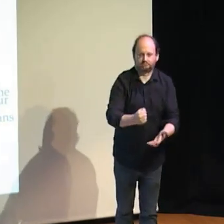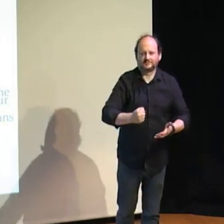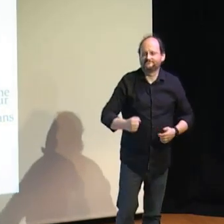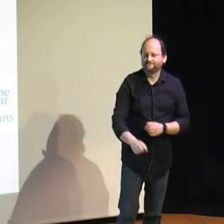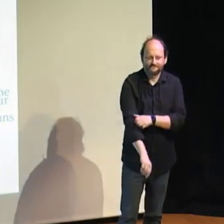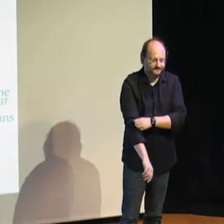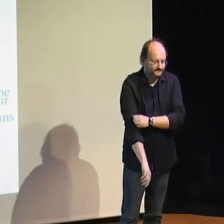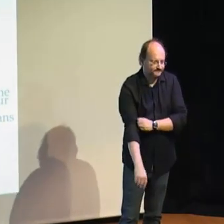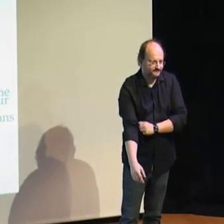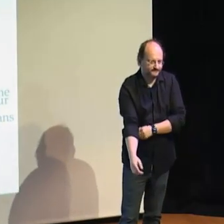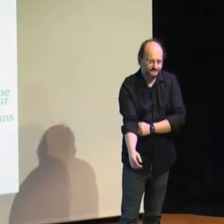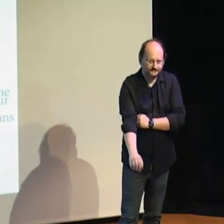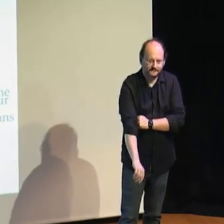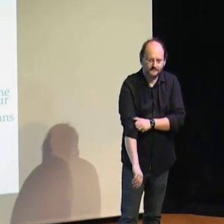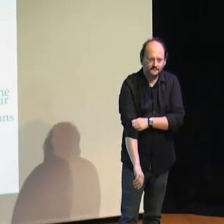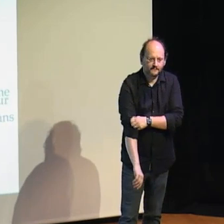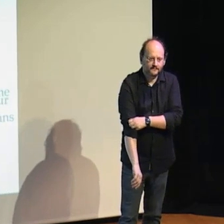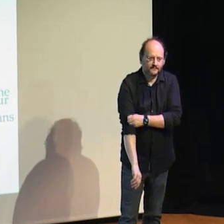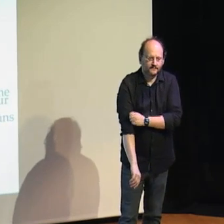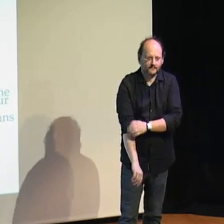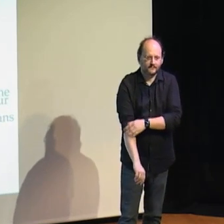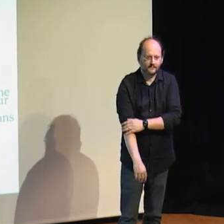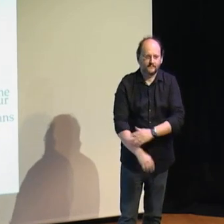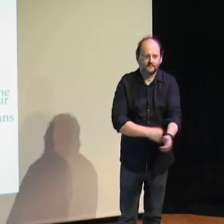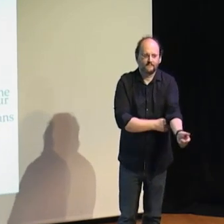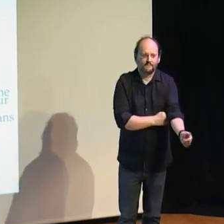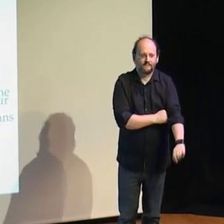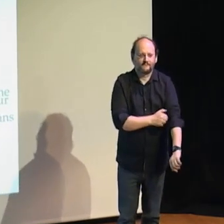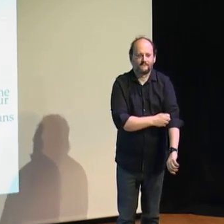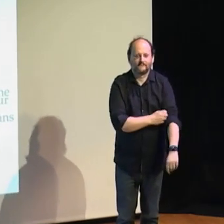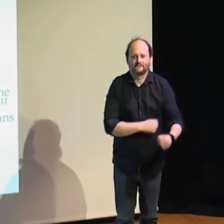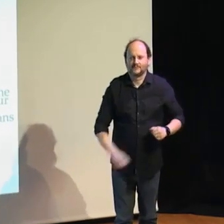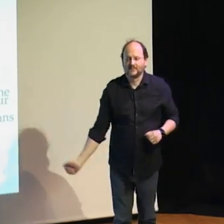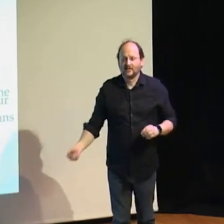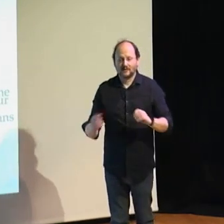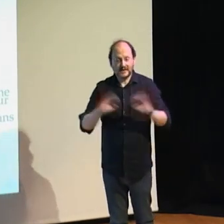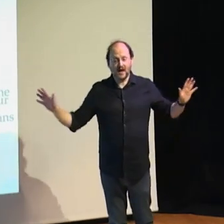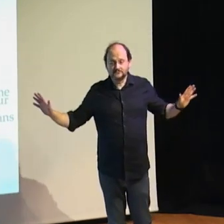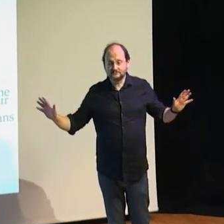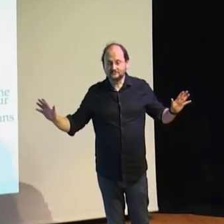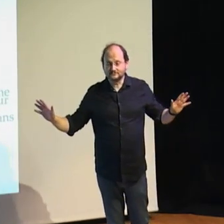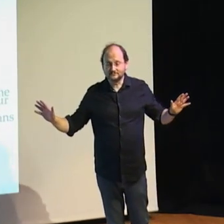ce signe de aimer est réellement attesté de l'époque médiévale française. Est-ce que c'est